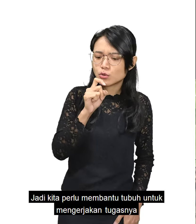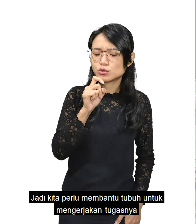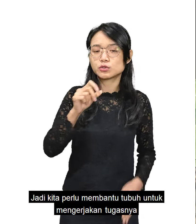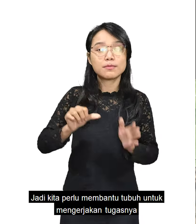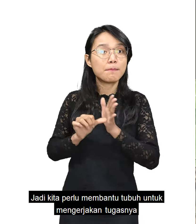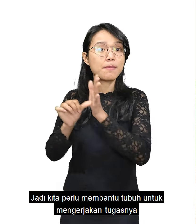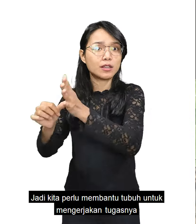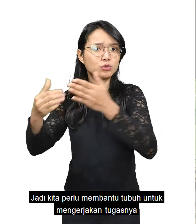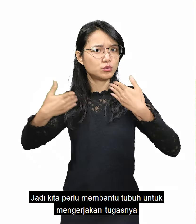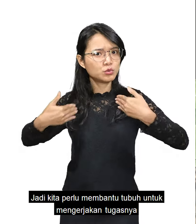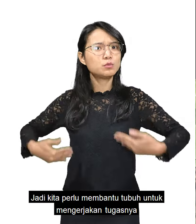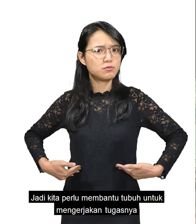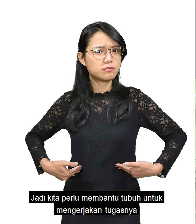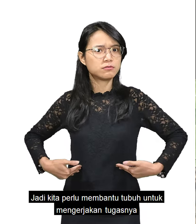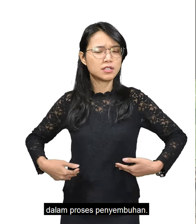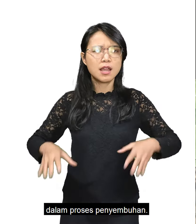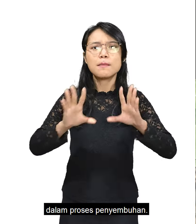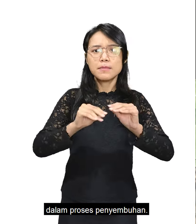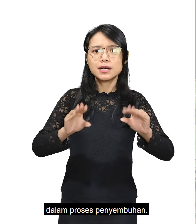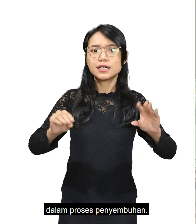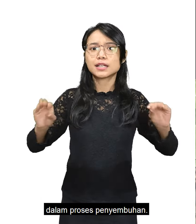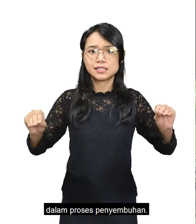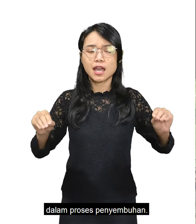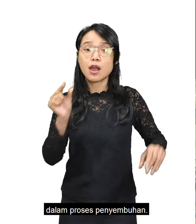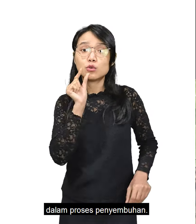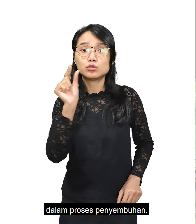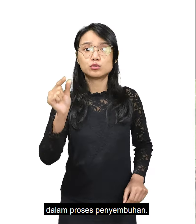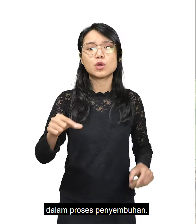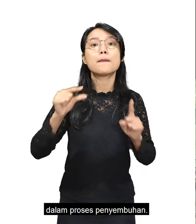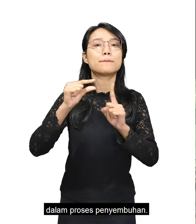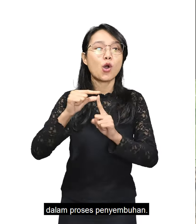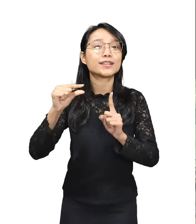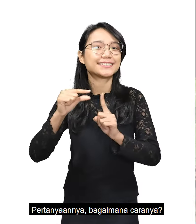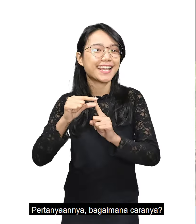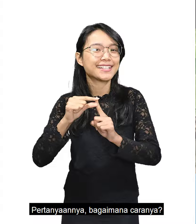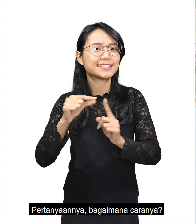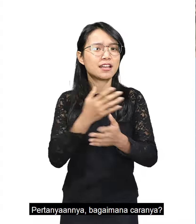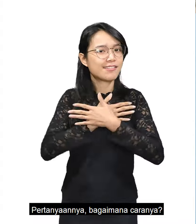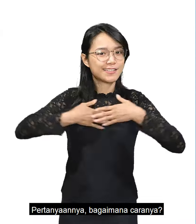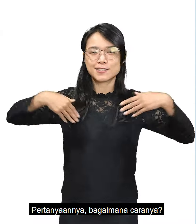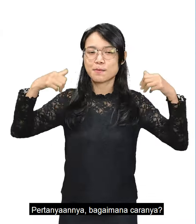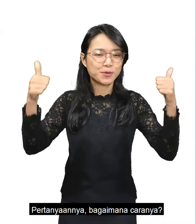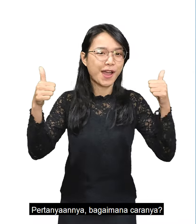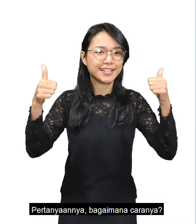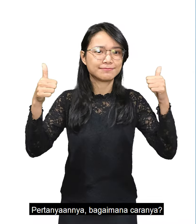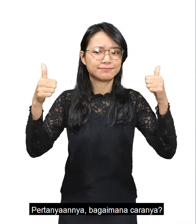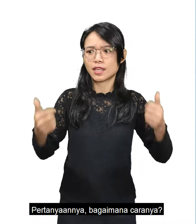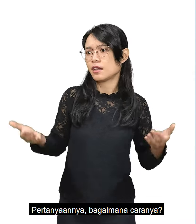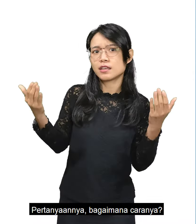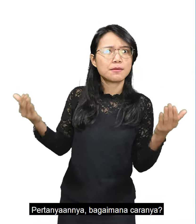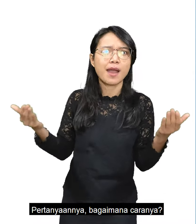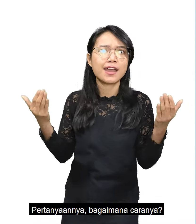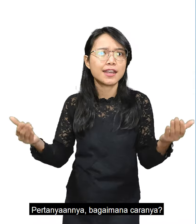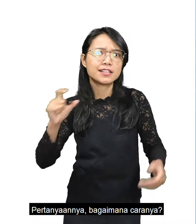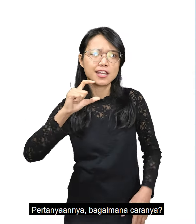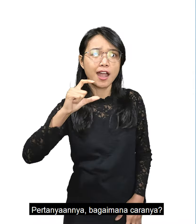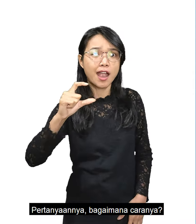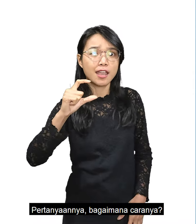mengerjakan tugasnya dalam proses penyembuhan pertanyaannya Bagaimana caranya